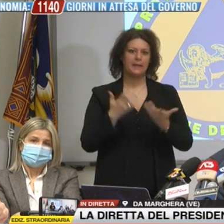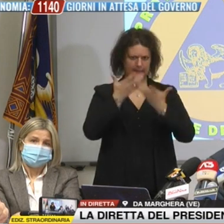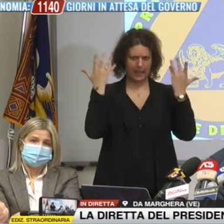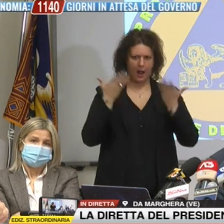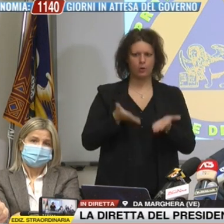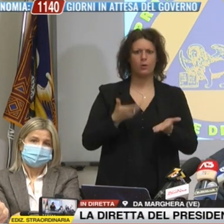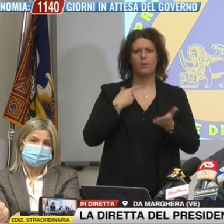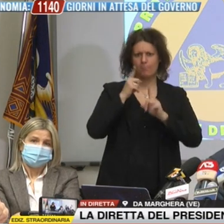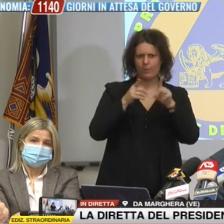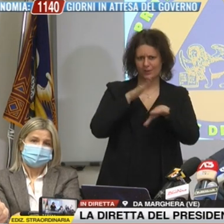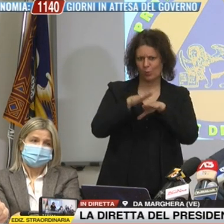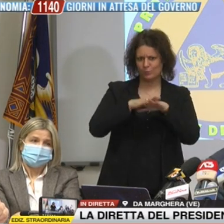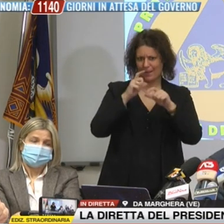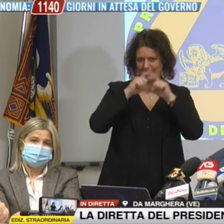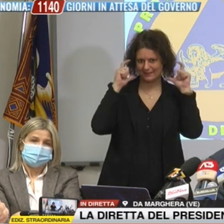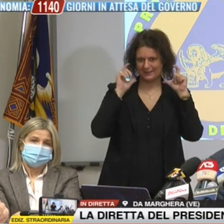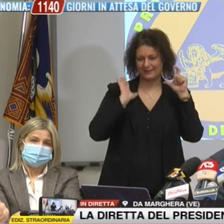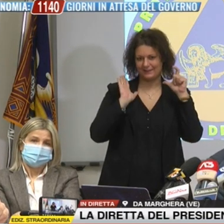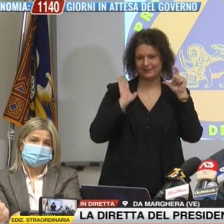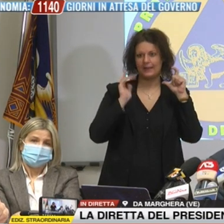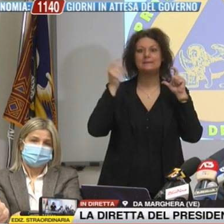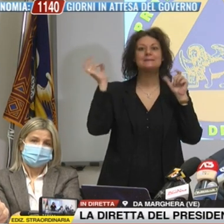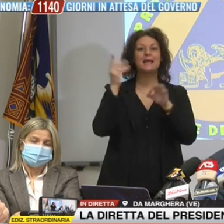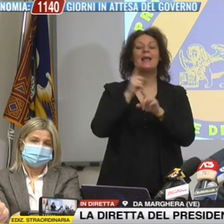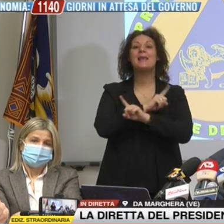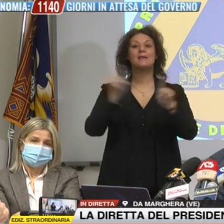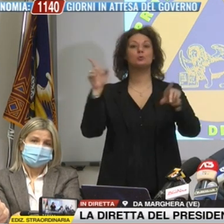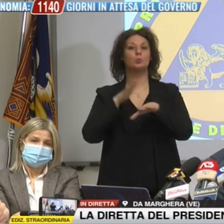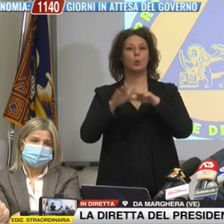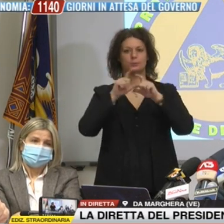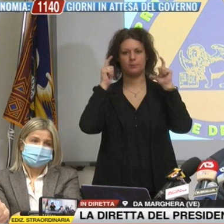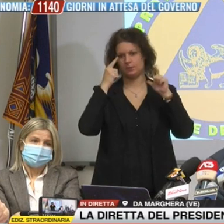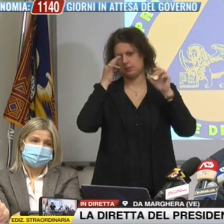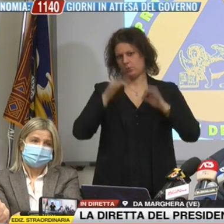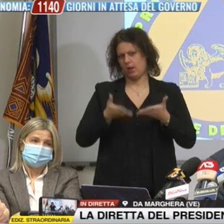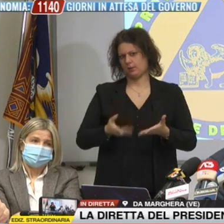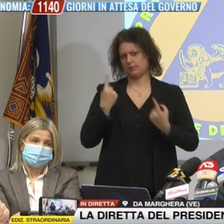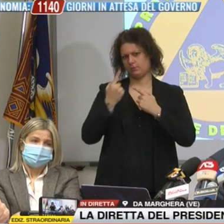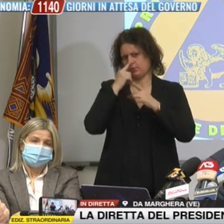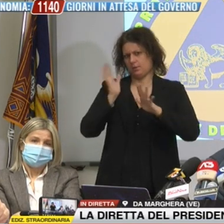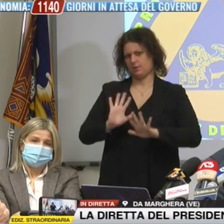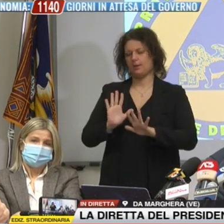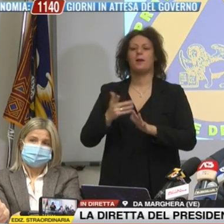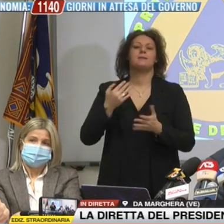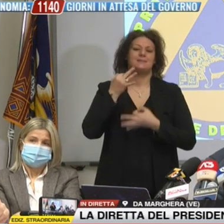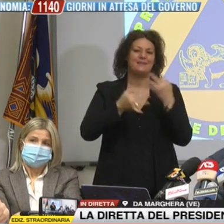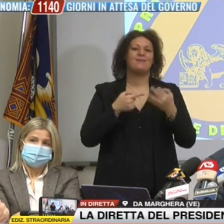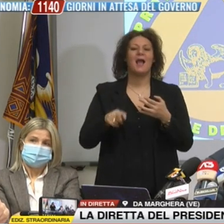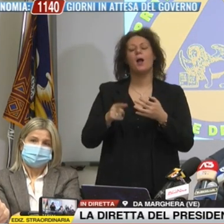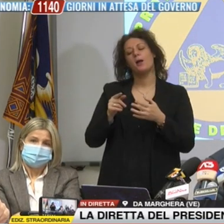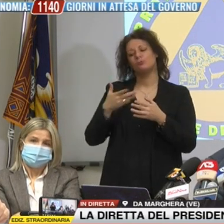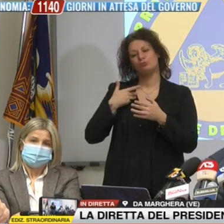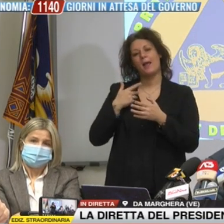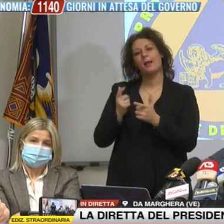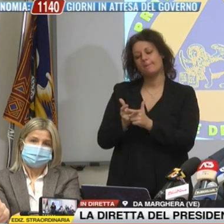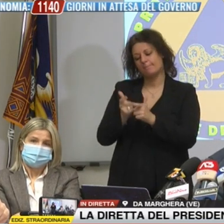sarebbe il cataclisma. E quindi sicuramente è l'effetto delle misure di prevenzione, il fatto che ci sia un